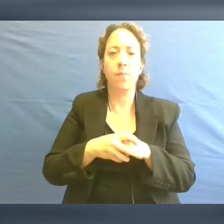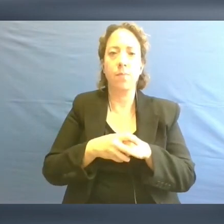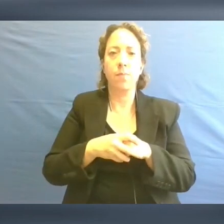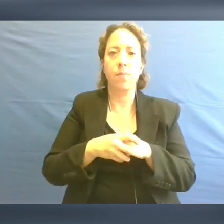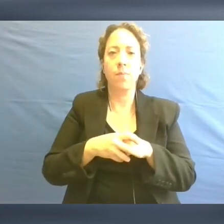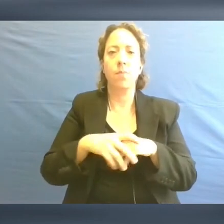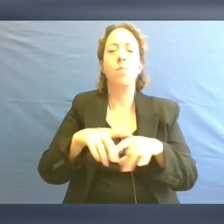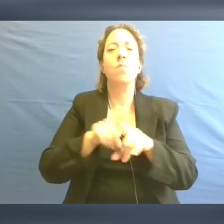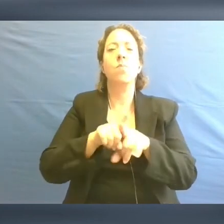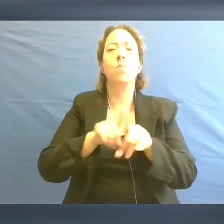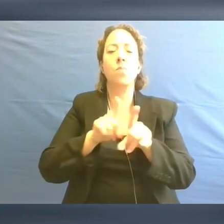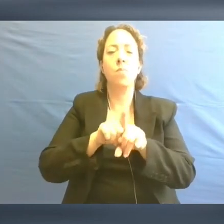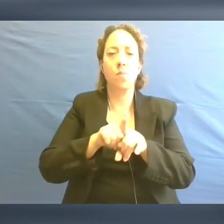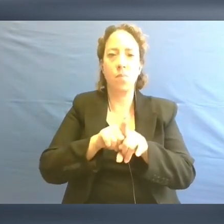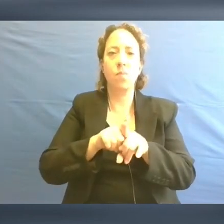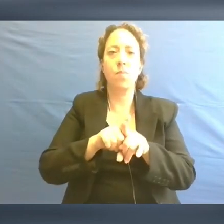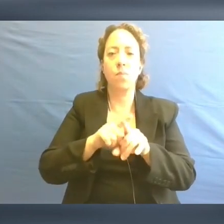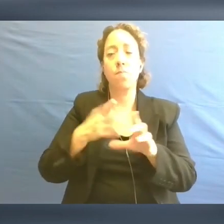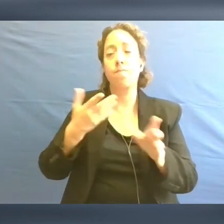aussi qu'il y a deux